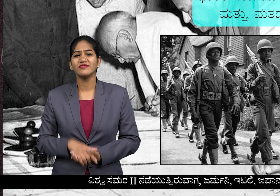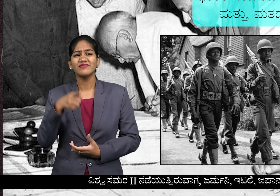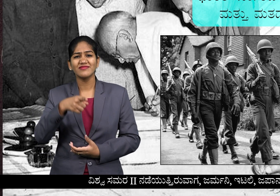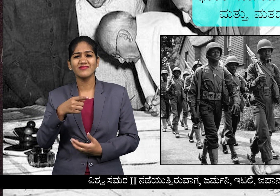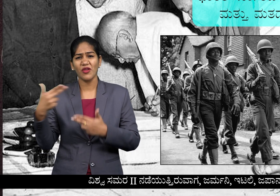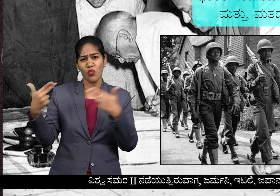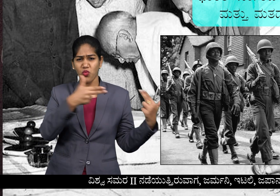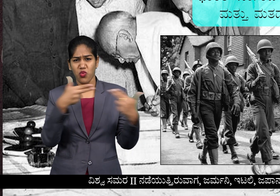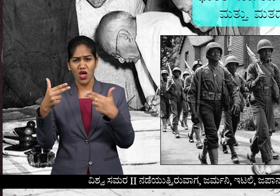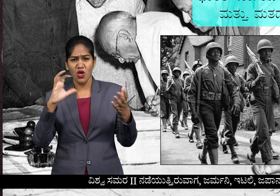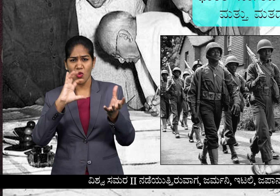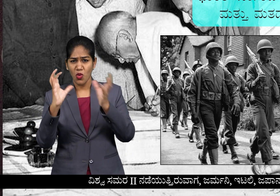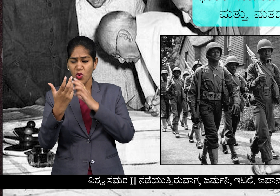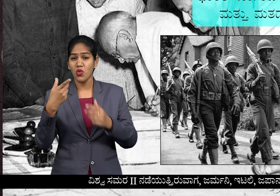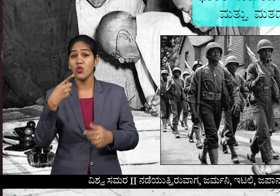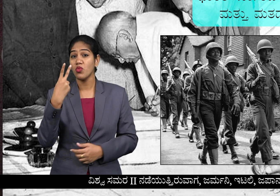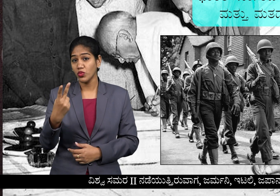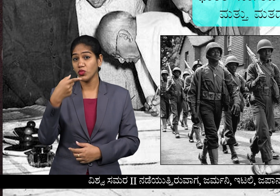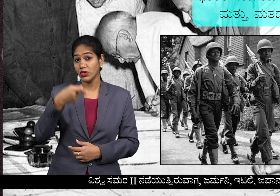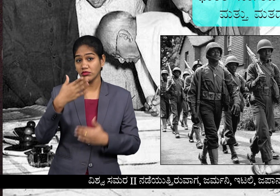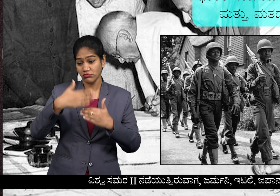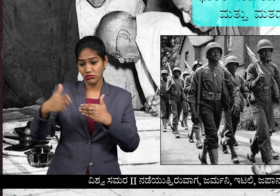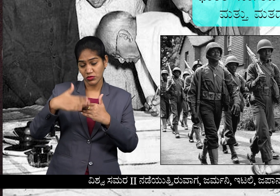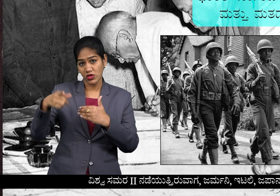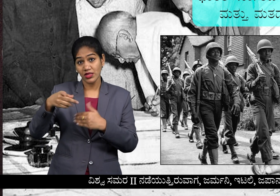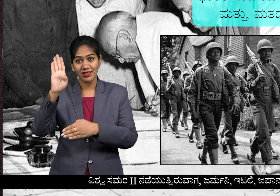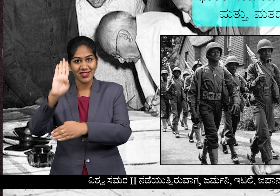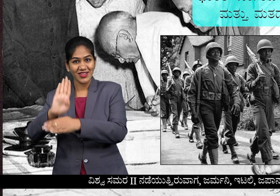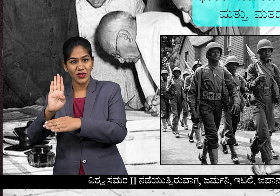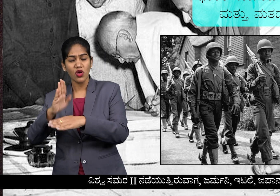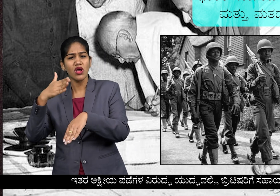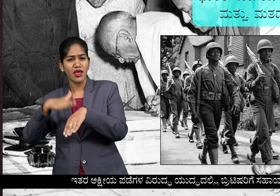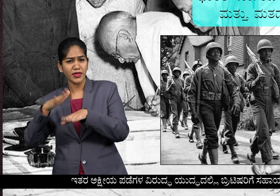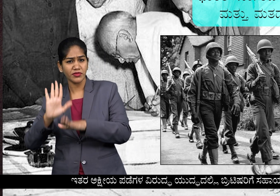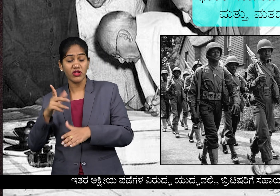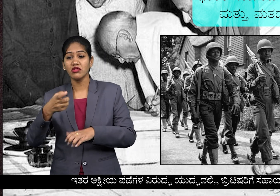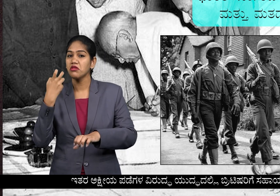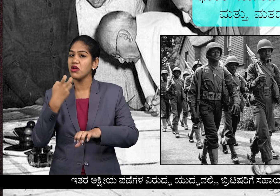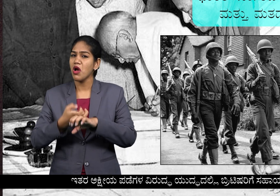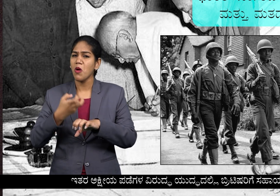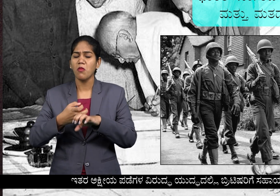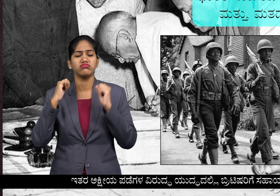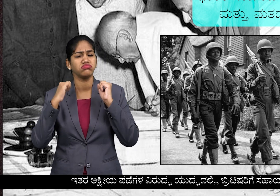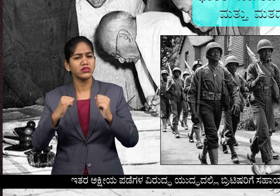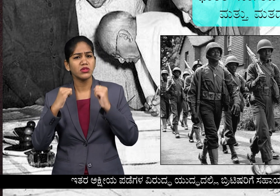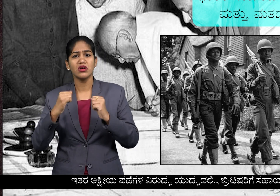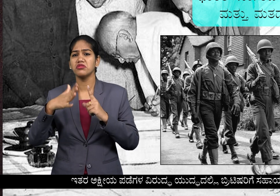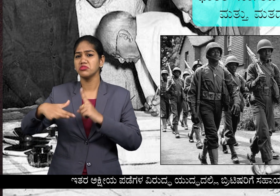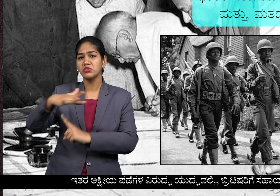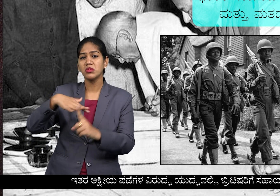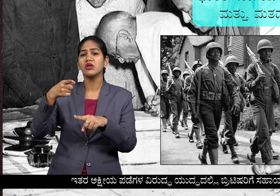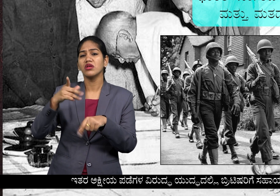ಎರಡನೆಯ ಮಹಾಯುದ್ಧ ನಡೆಯುತ್ತಿರುವಾಗ ಜರ್ಮನಿ, ಇಟಲಿ, ಜಪಾನ್ ಮತ್ತು ಇತರ ಆಕ್ಷೀಯ ಪಡೆಗಳ